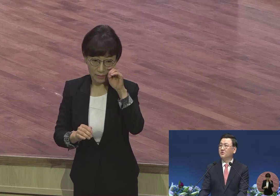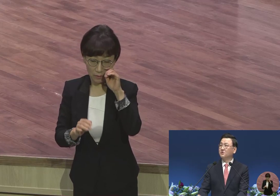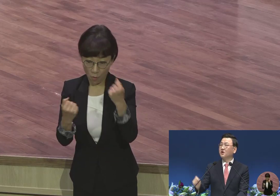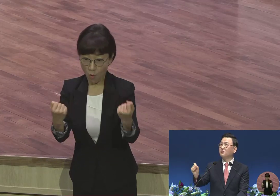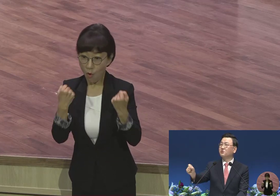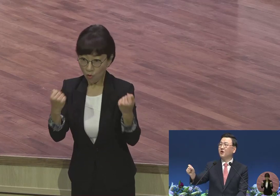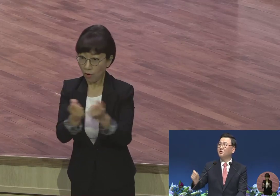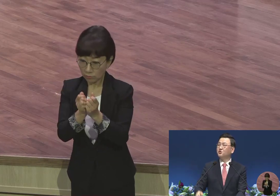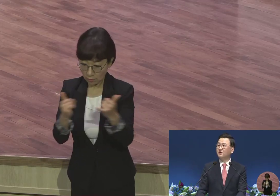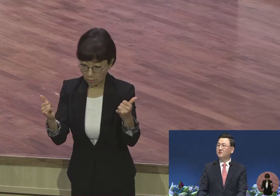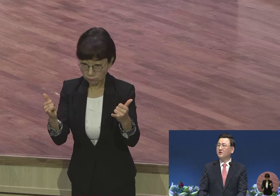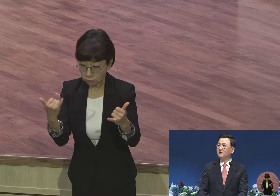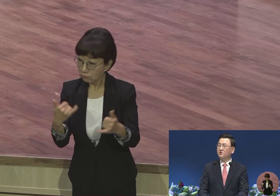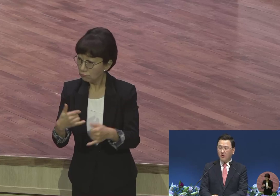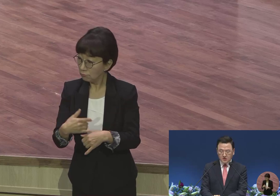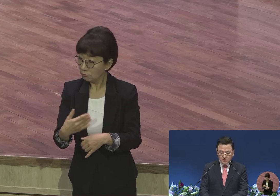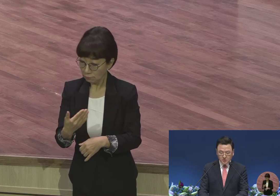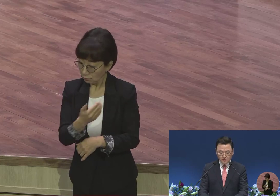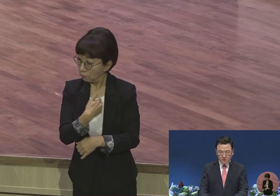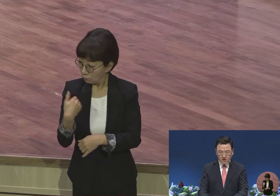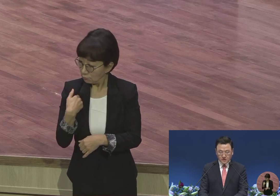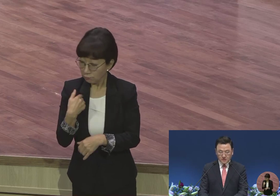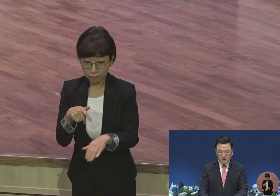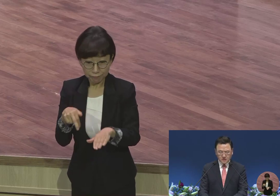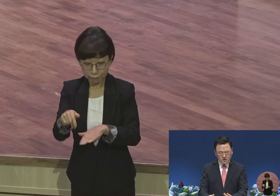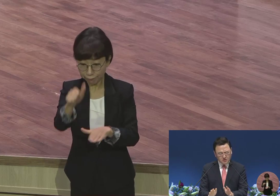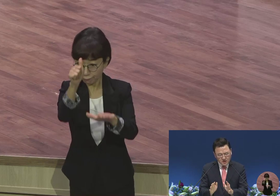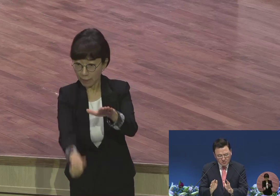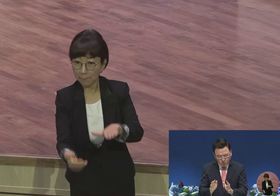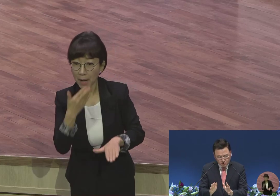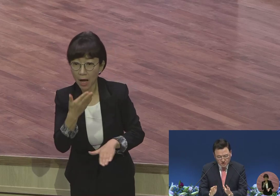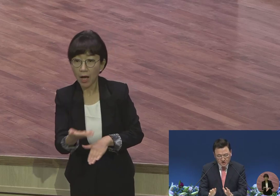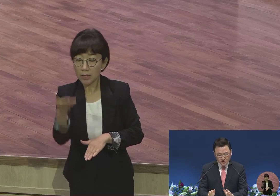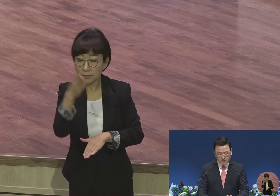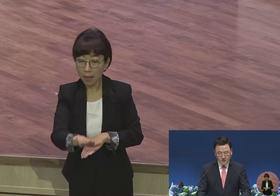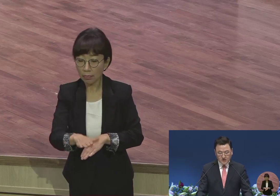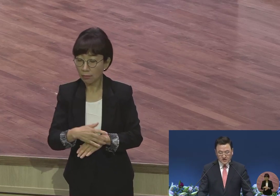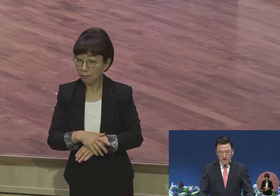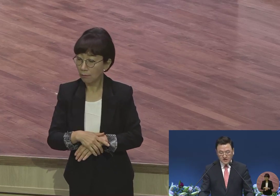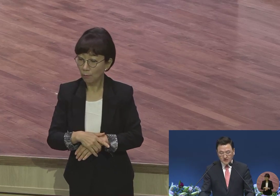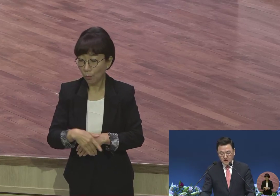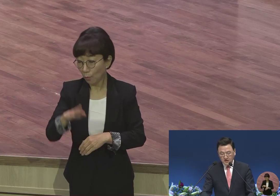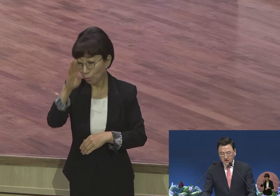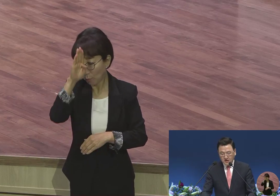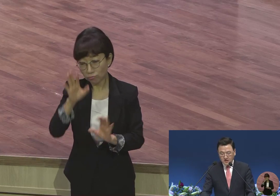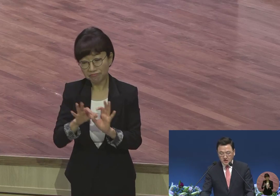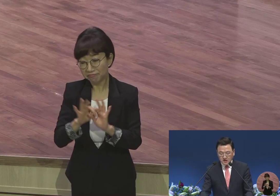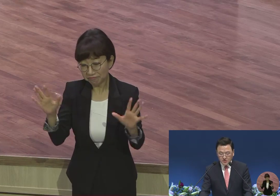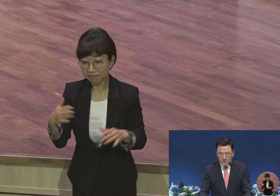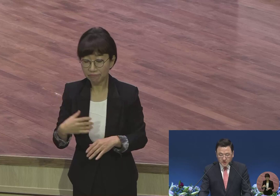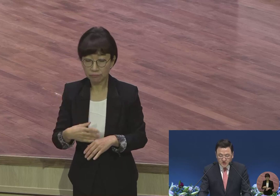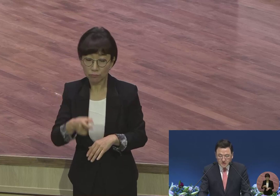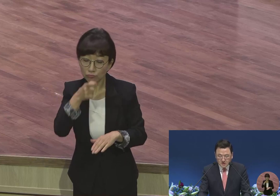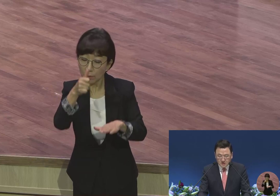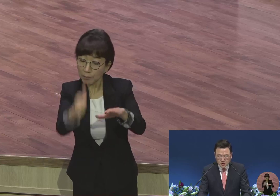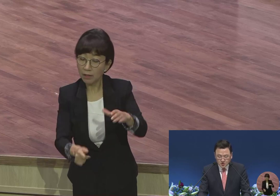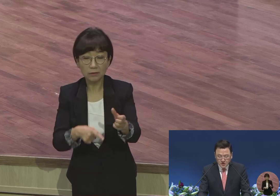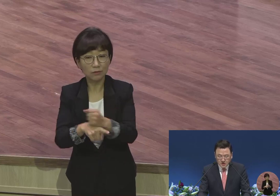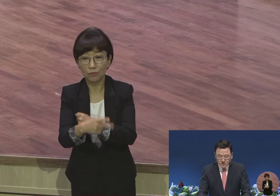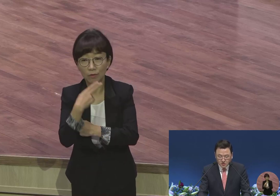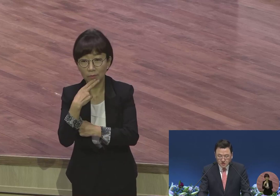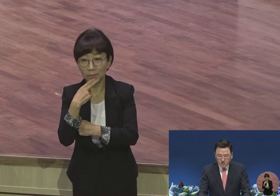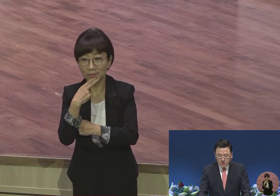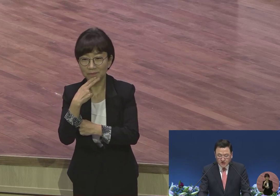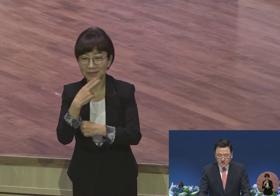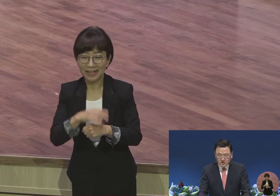사람 제일 먼저 갈 수 있는데 그들은 관심이 없는 거예요. 이게 얼마나 모순된 장소입니까? 당시 사람들은 베데스다는